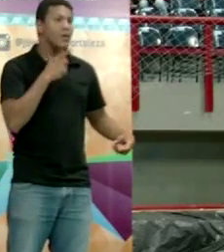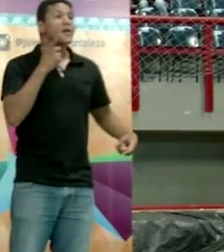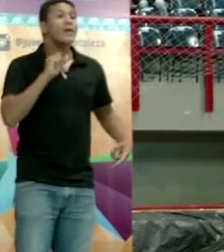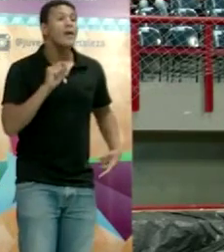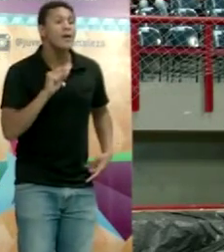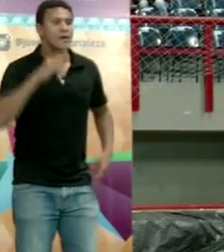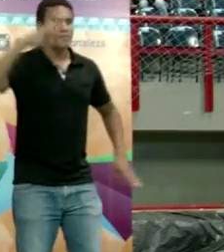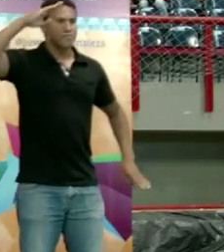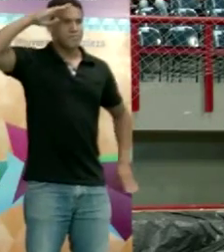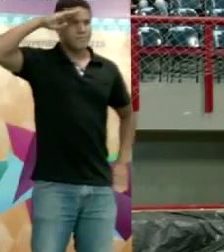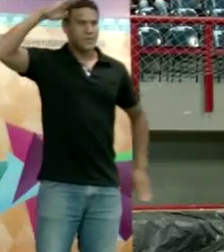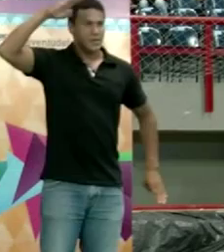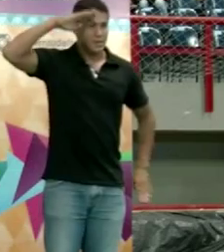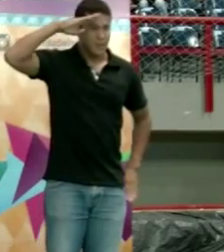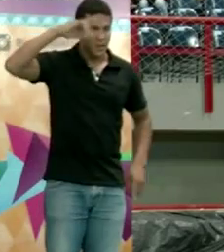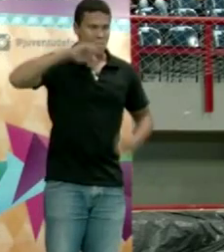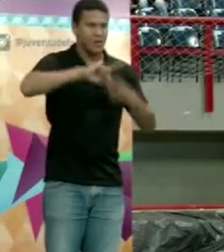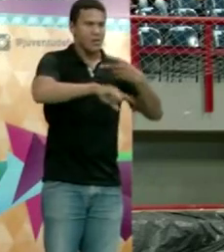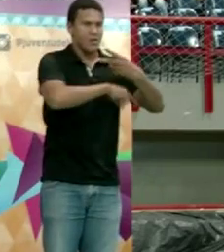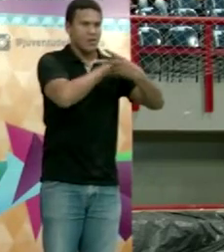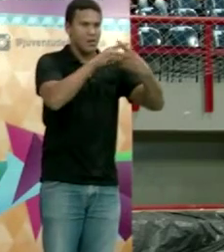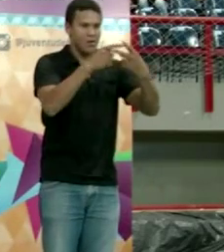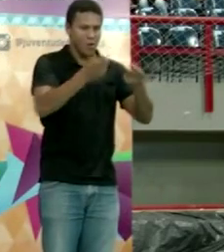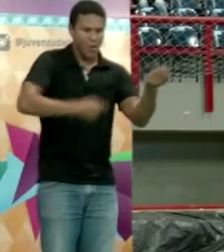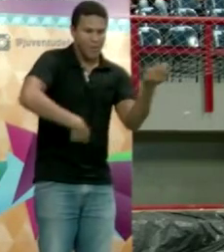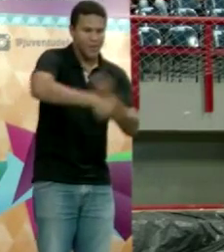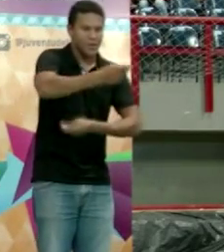comerciantes e militares, porque perderam